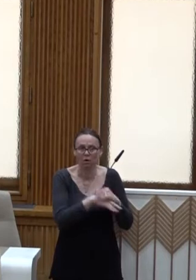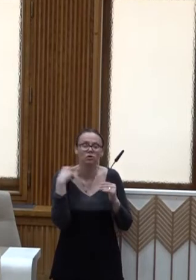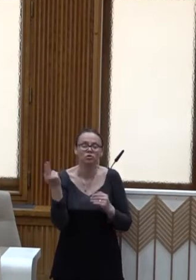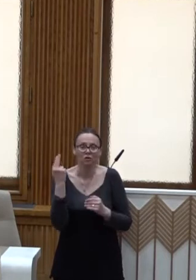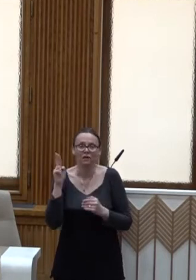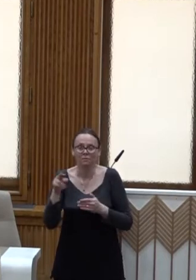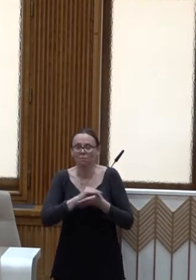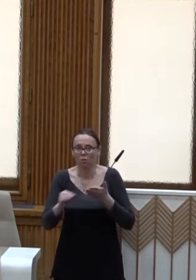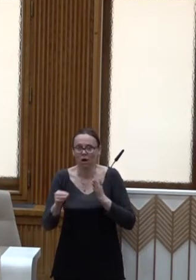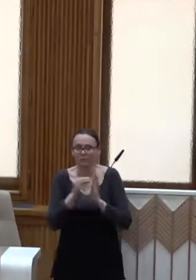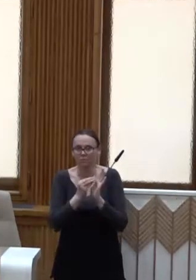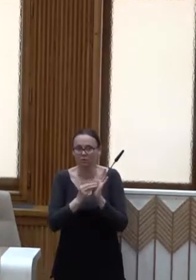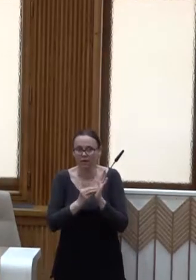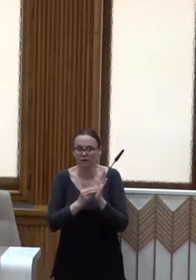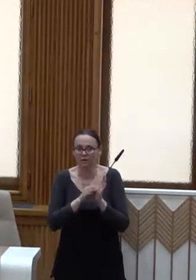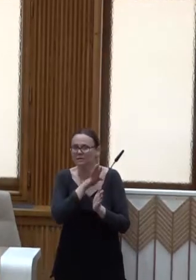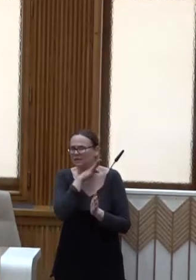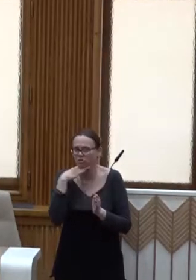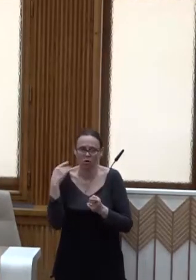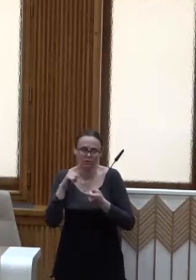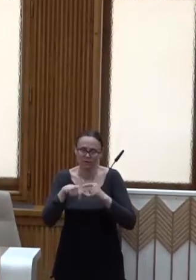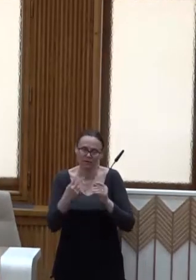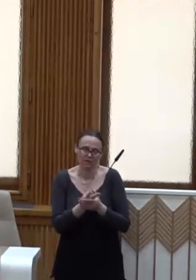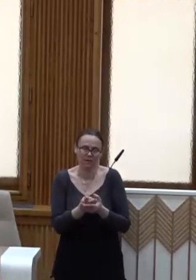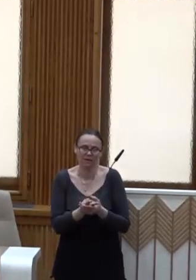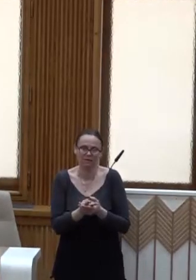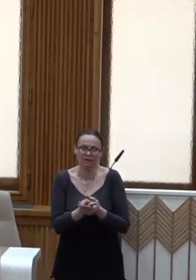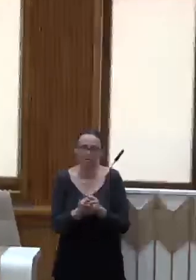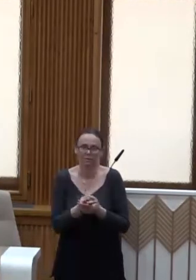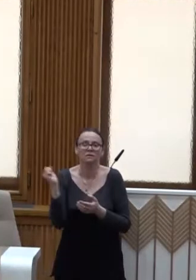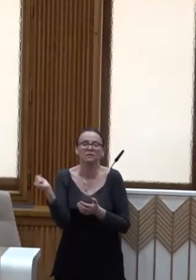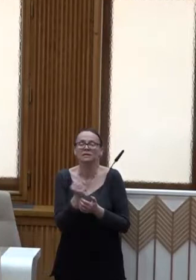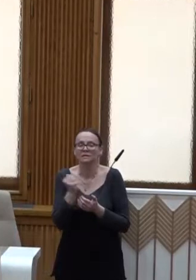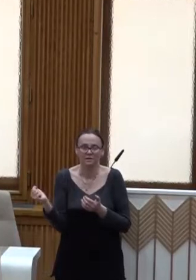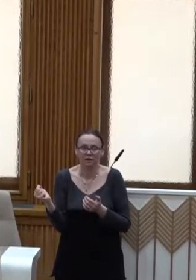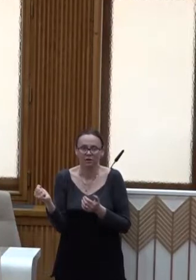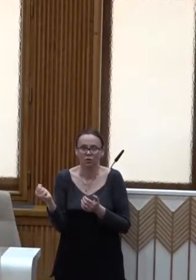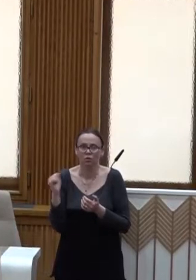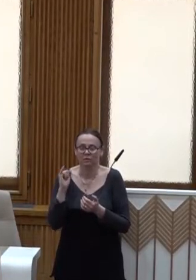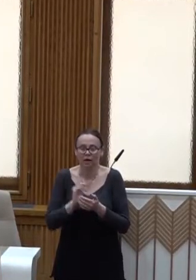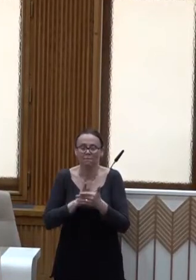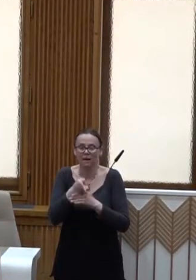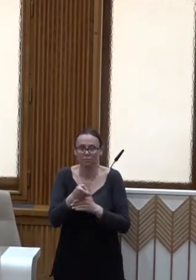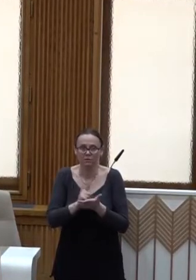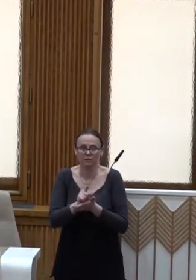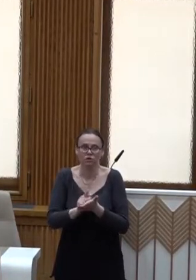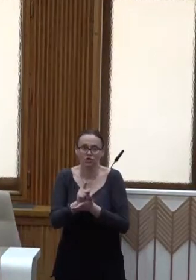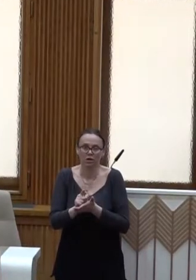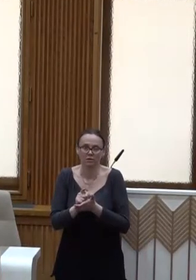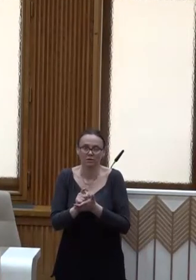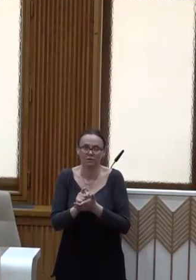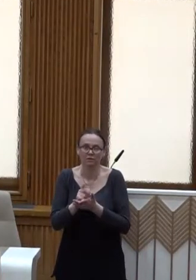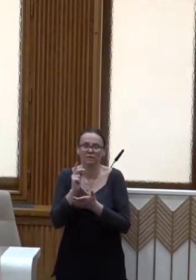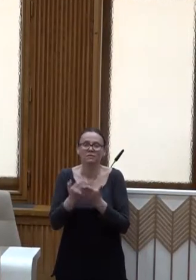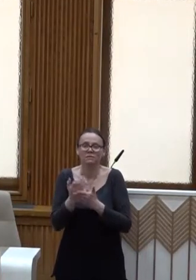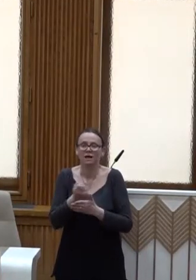ima po uradnih podatkih zadostne blagovne rezerve, zato da premosti čas,